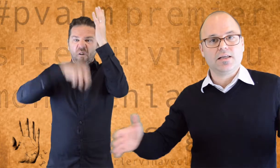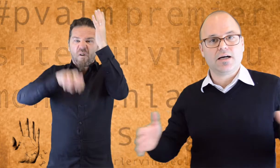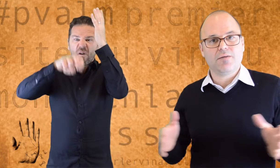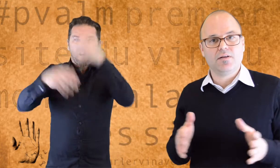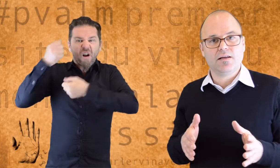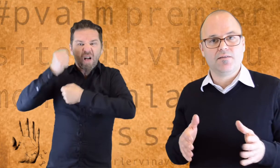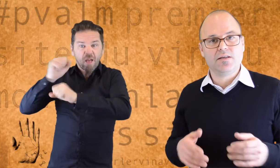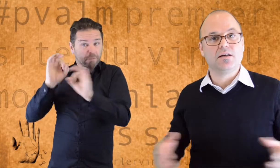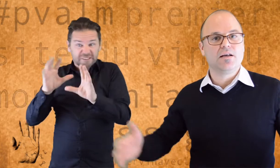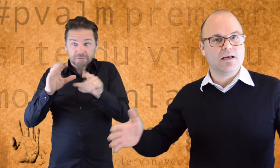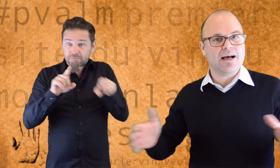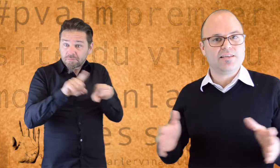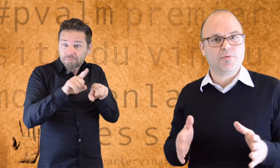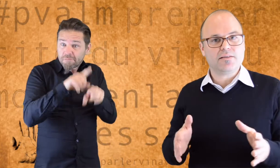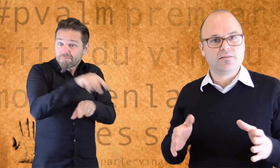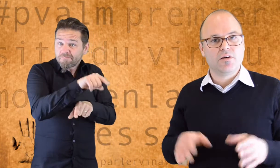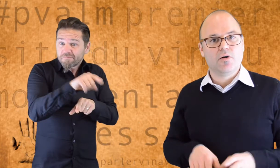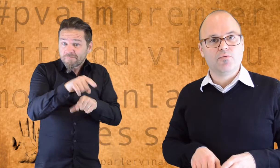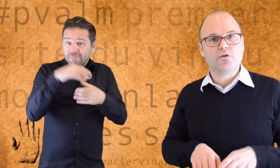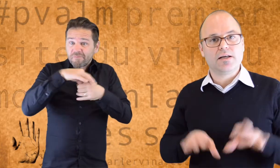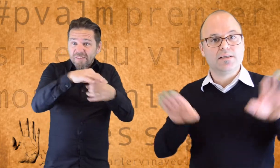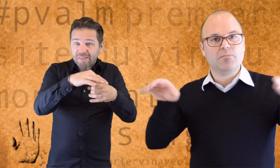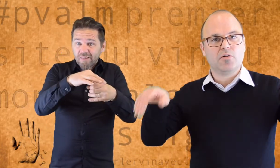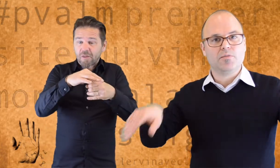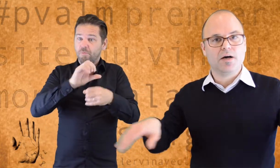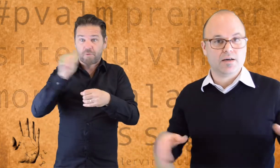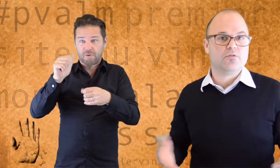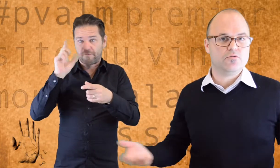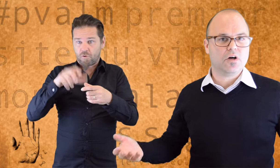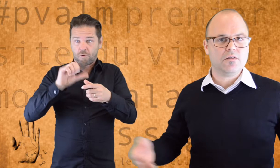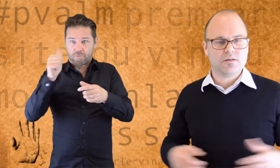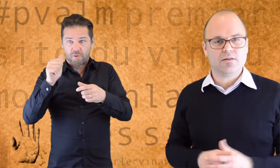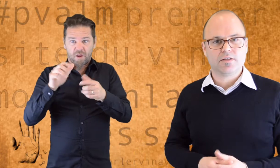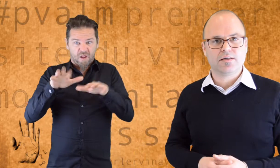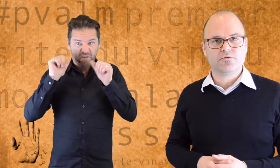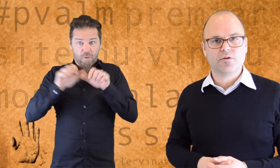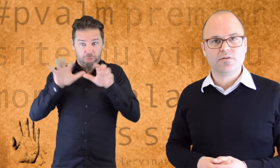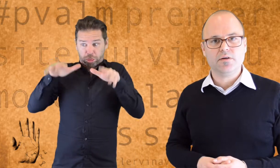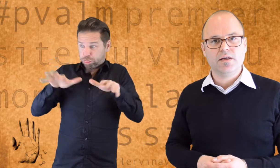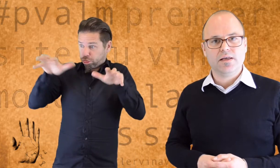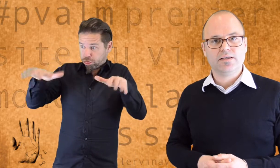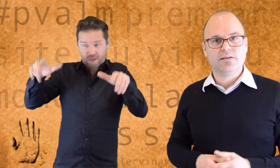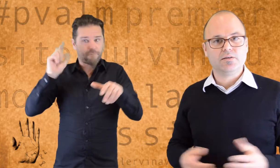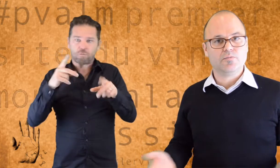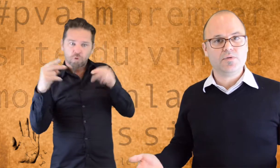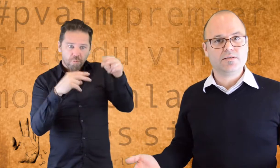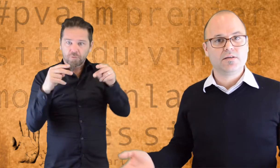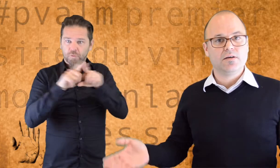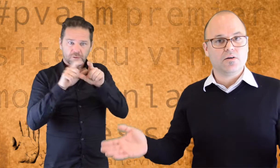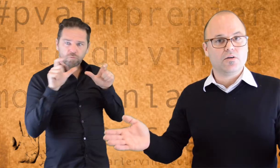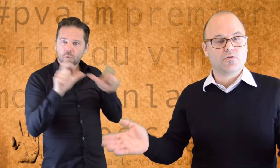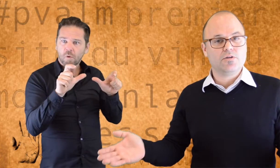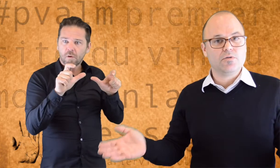chaque année ramener la vigne à sa place pour qu'elle ne déborde pas du rang, en quelque sorte, et qu'on